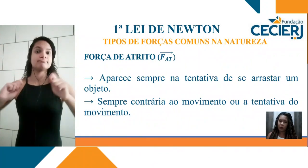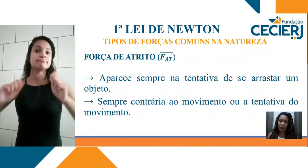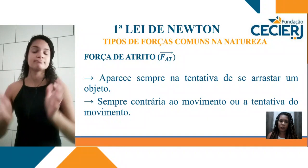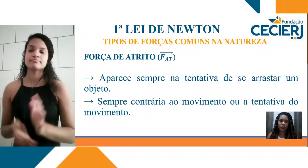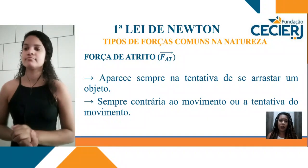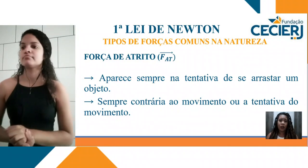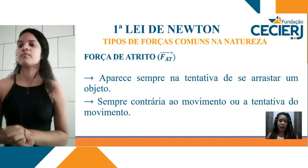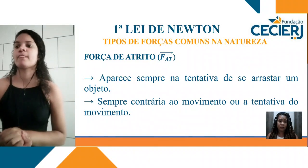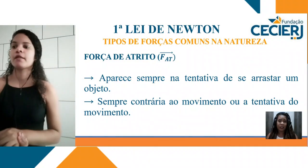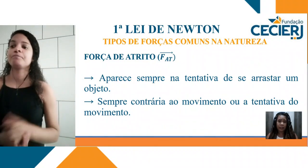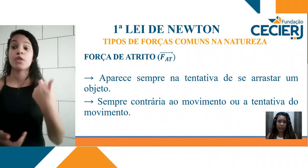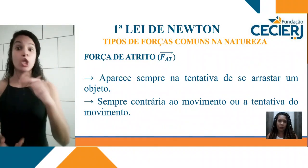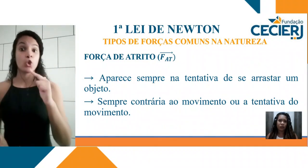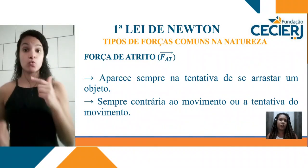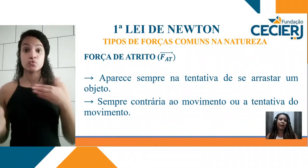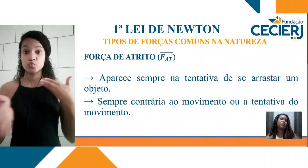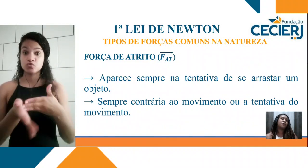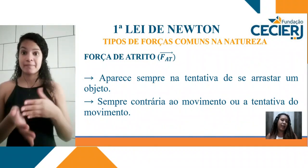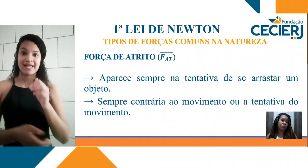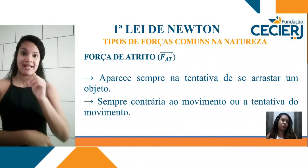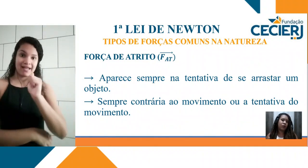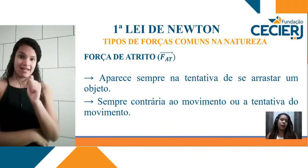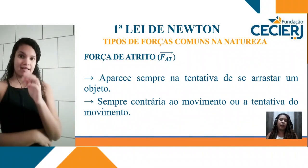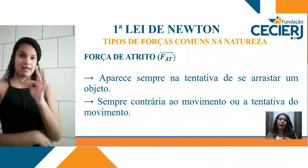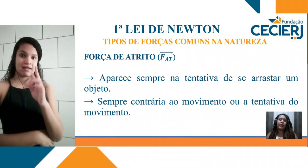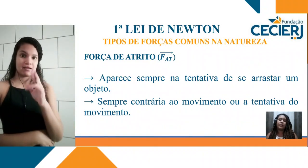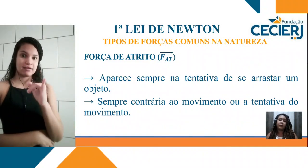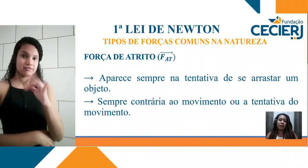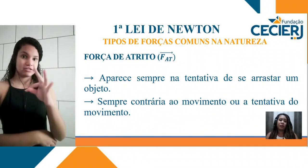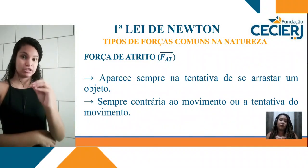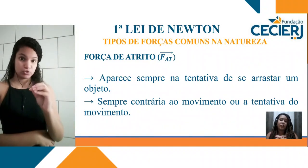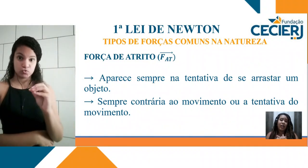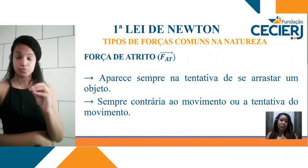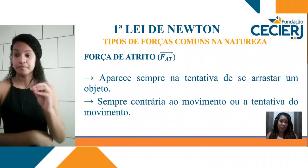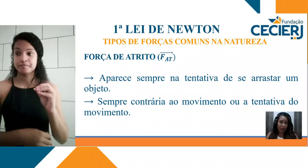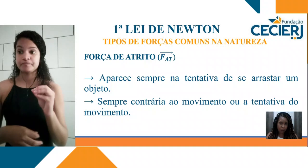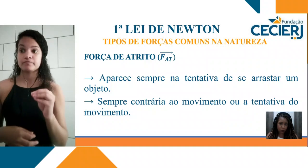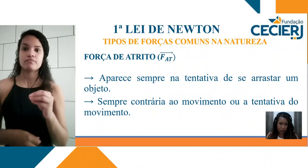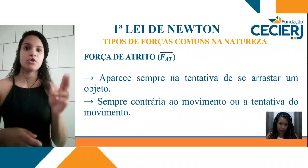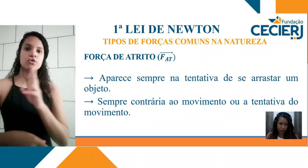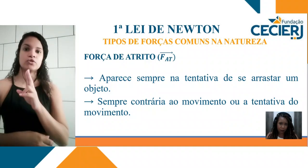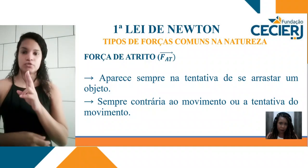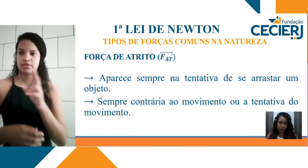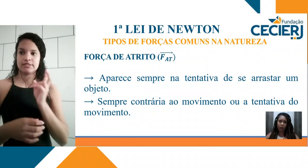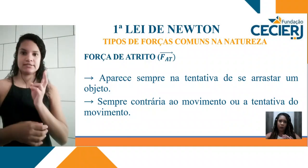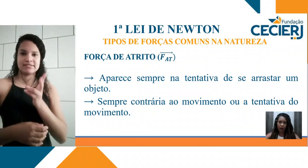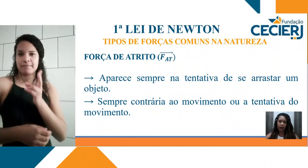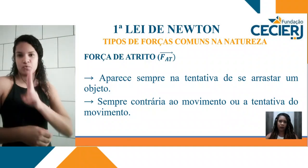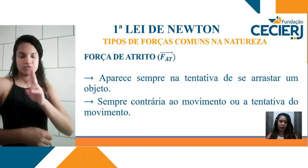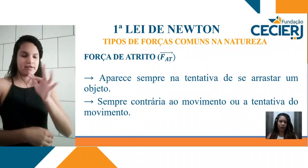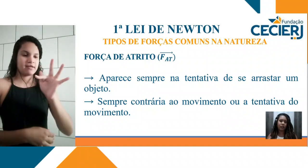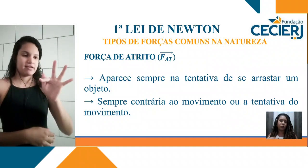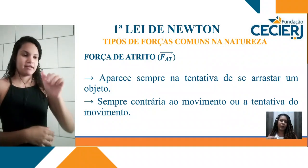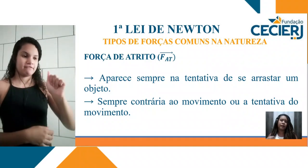menos importante, a força de atrito, que a gente vai chamar de FAT. Ela aparece sempre na tentativa de arrastar um objeto,